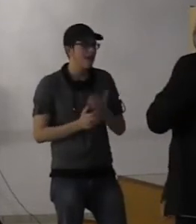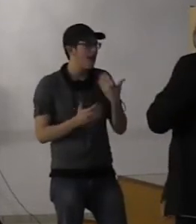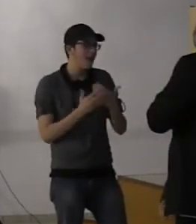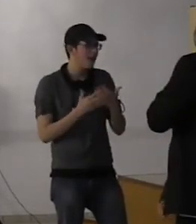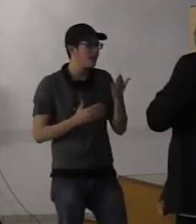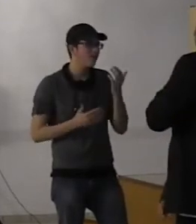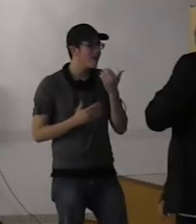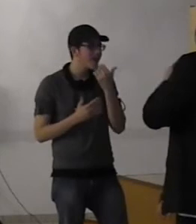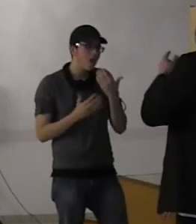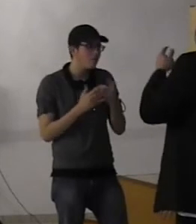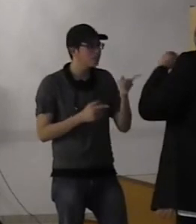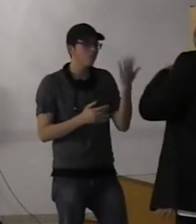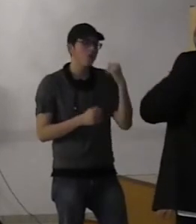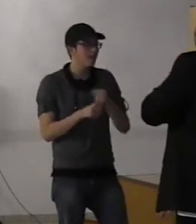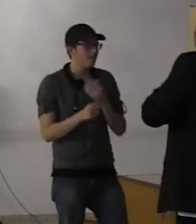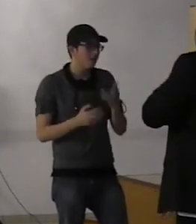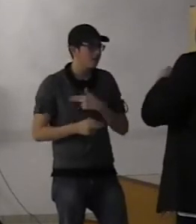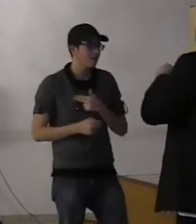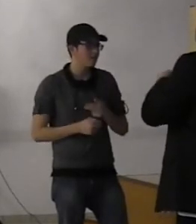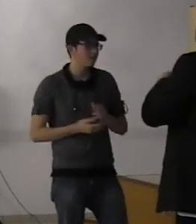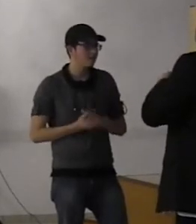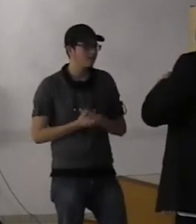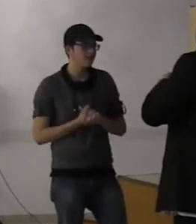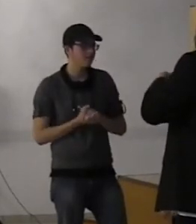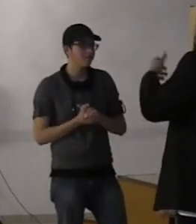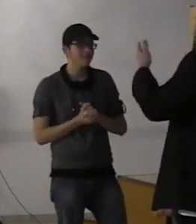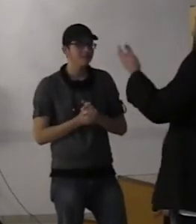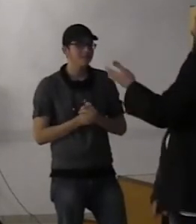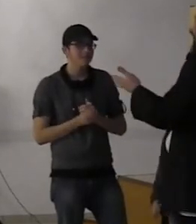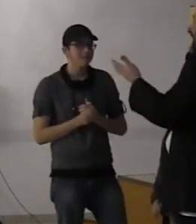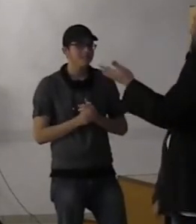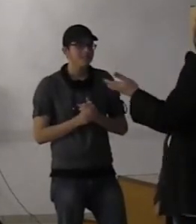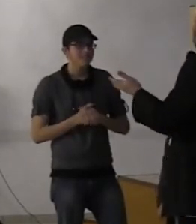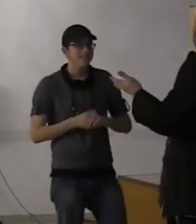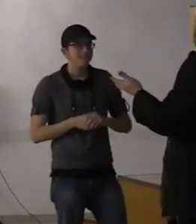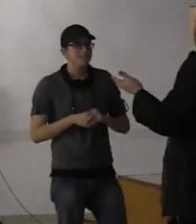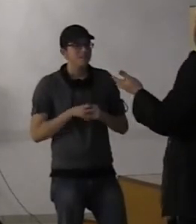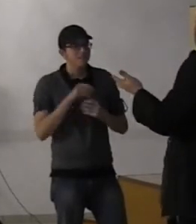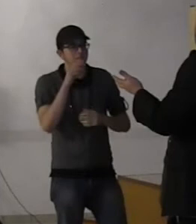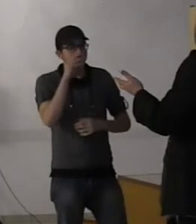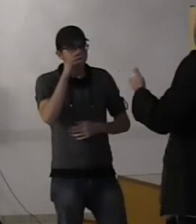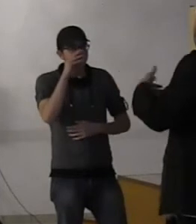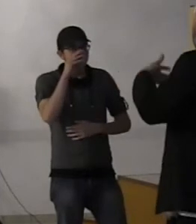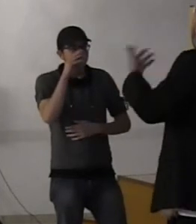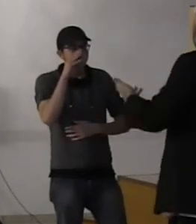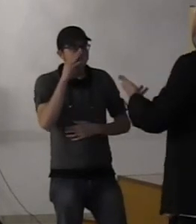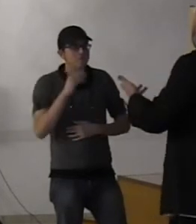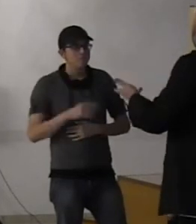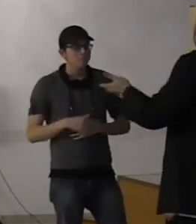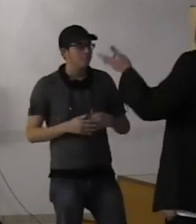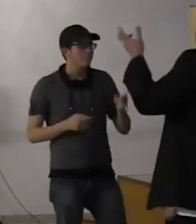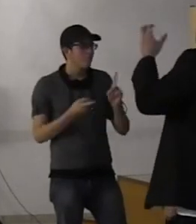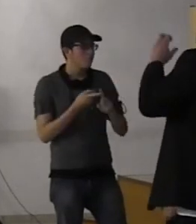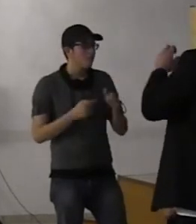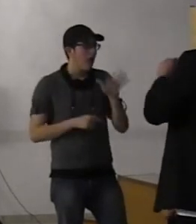hat. Und dass sie jetzt Muslimin wird, viele Brüder, die lange im Islam sind, motiviert das.